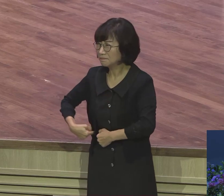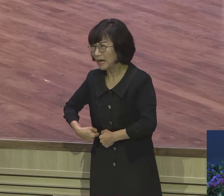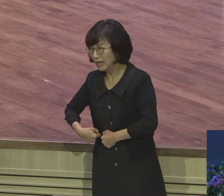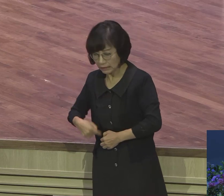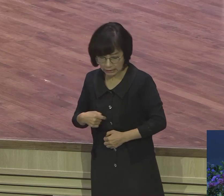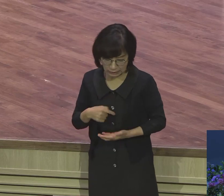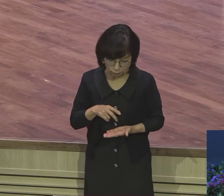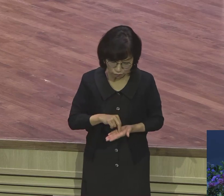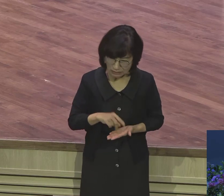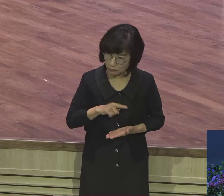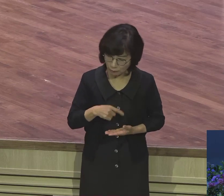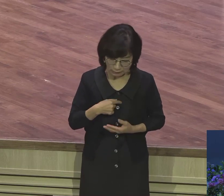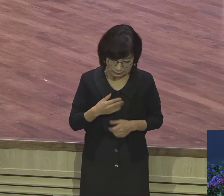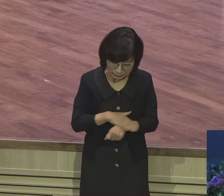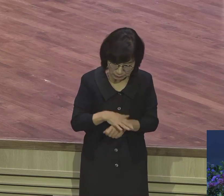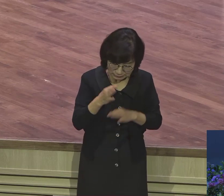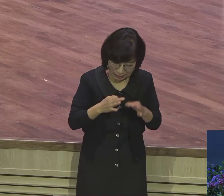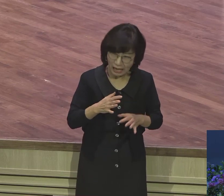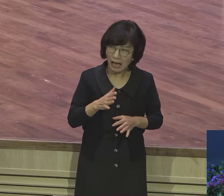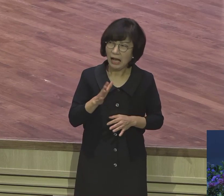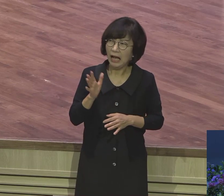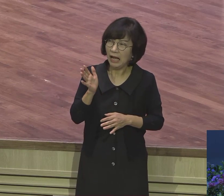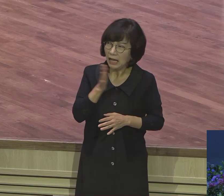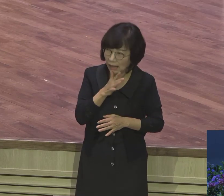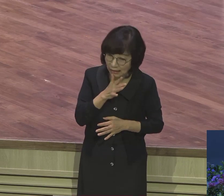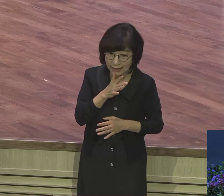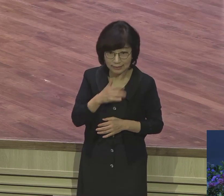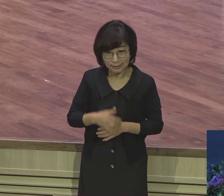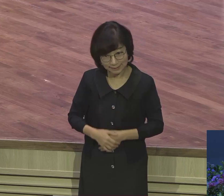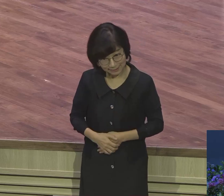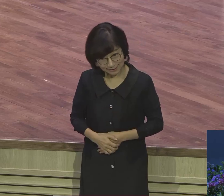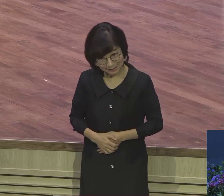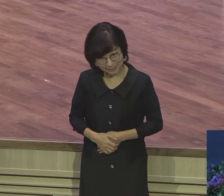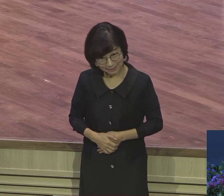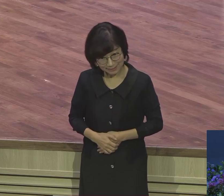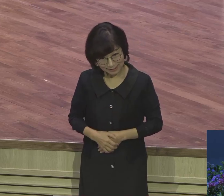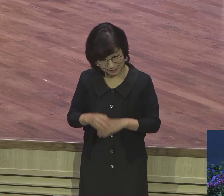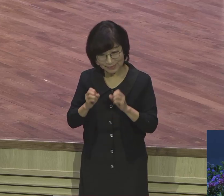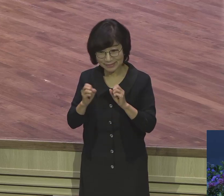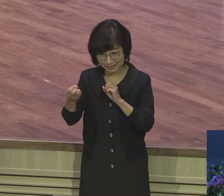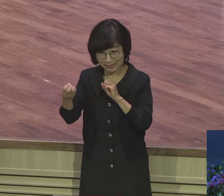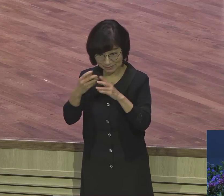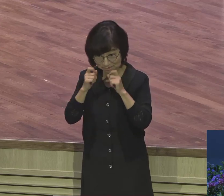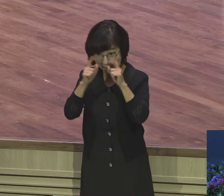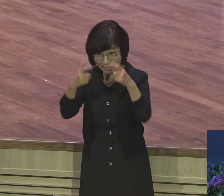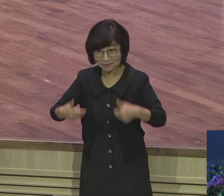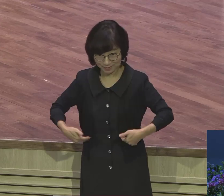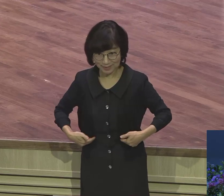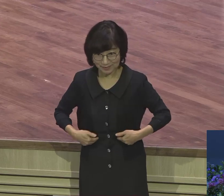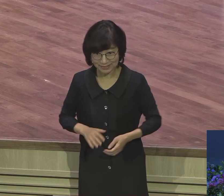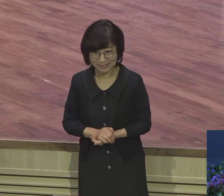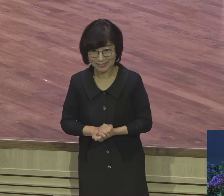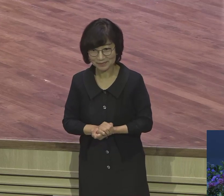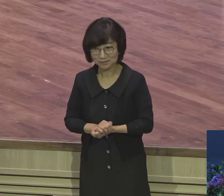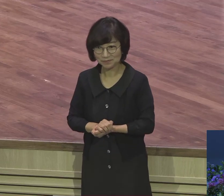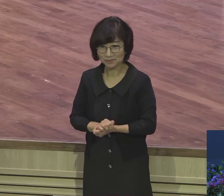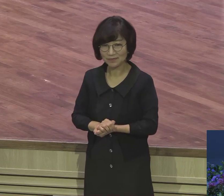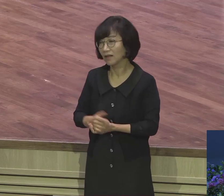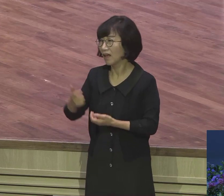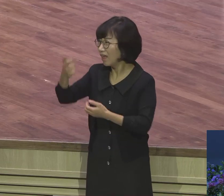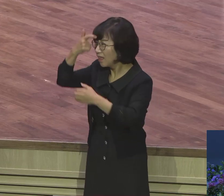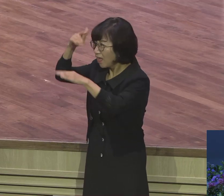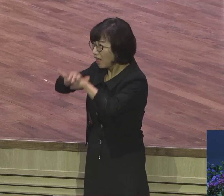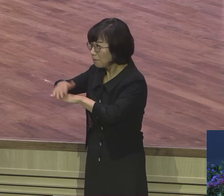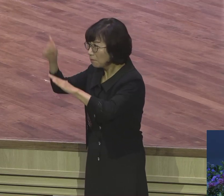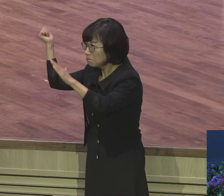통해서 다 지휘되어야 돼요. 아멘. 예배 통해서 답 나와요. 어디가 답 찾을 거예요. 예배 실패하니까 뭐 상담 질차하다